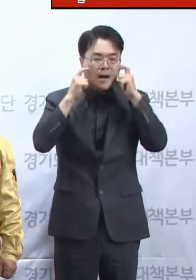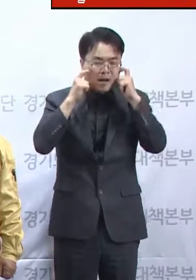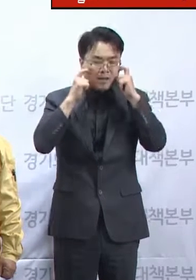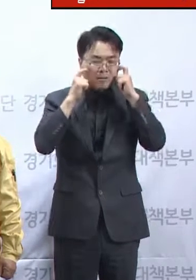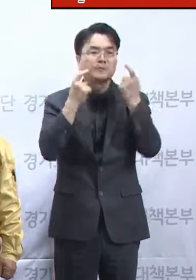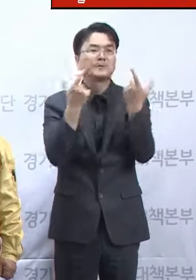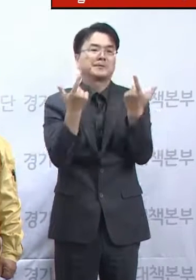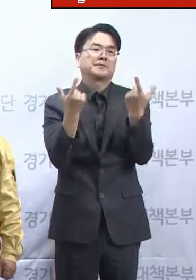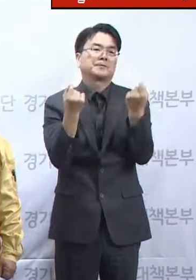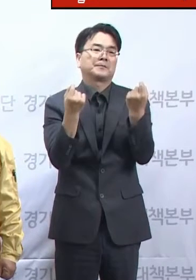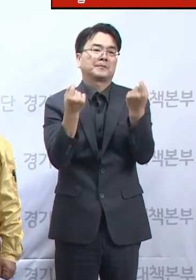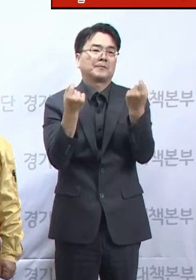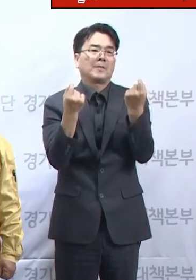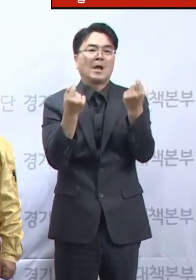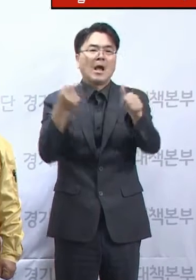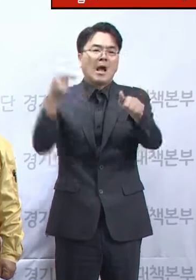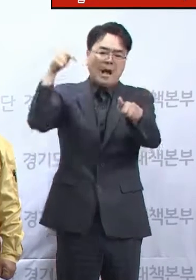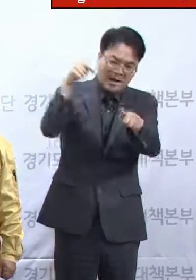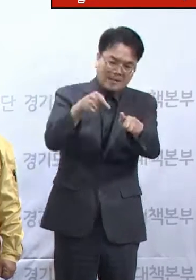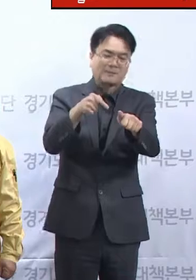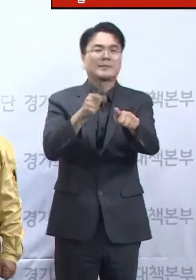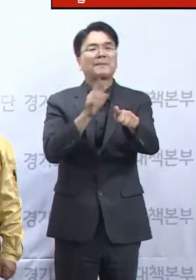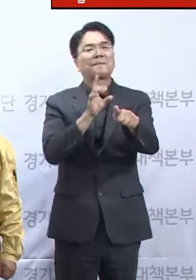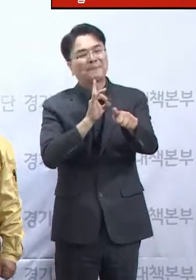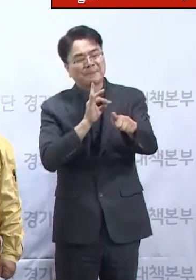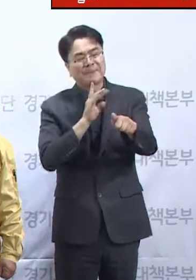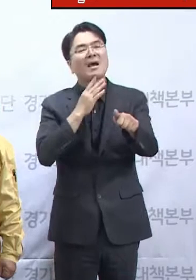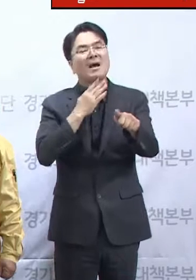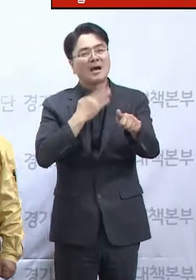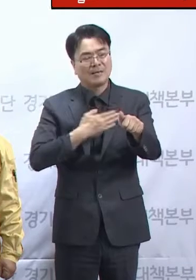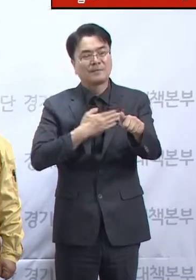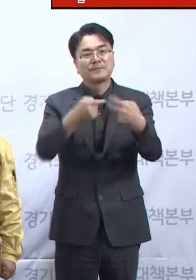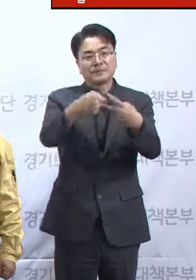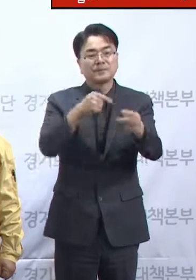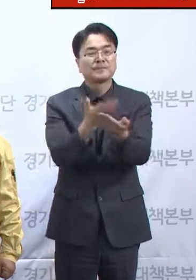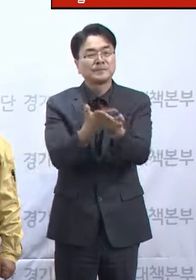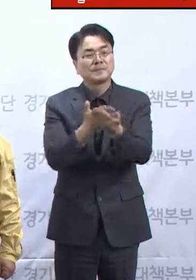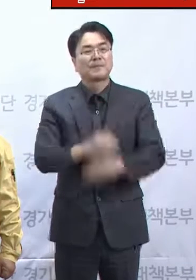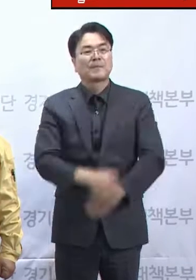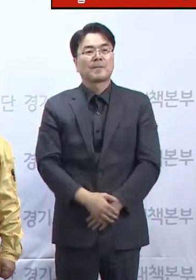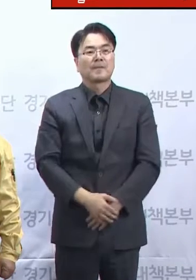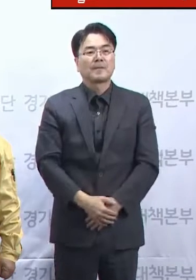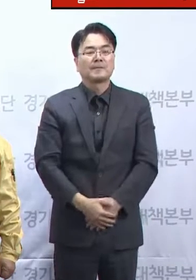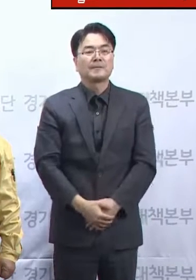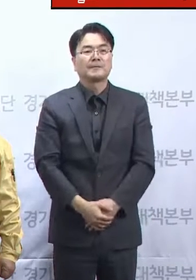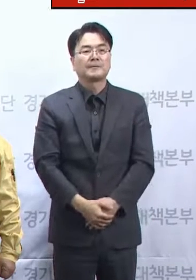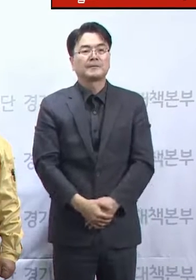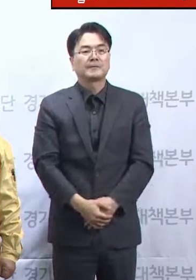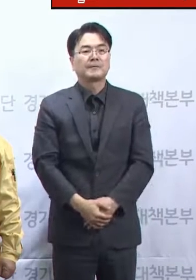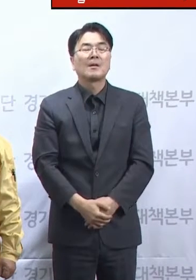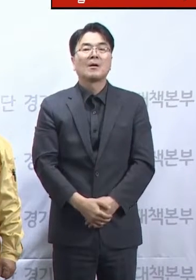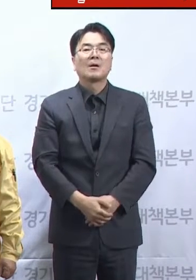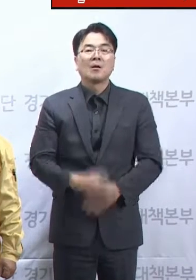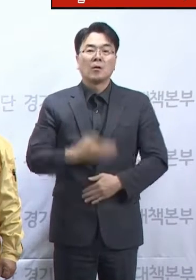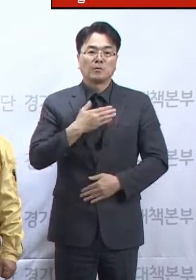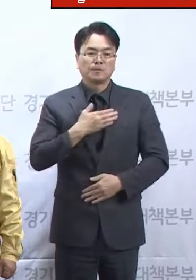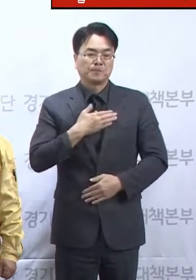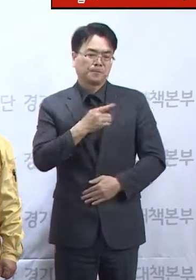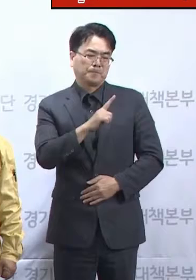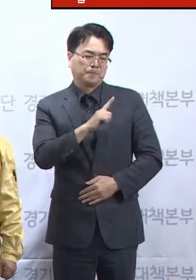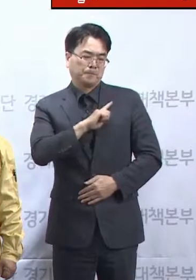착용을 강제하지 않을 수 없는 상황이라는 거 양해 말씀 부탁드리고요. 양해 부탁드리고 저희가